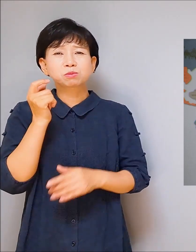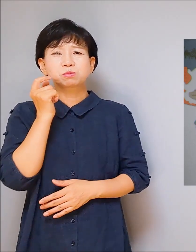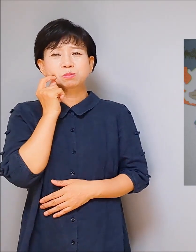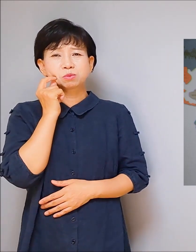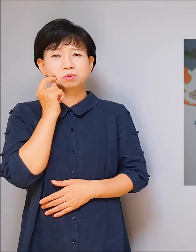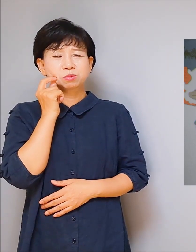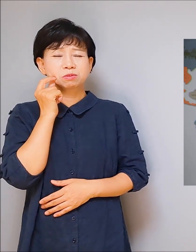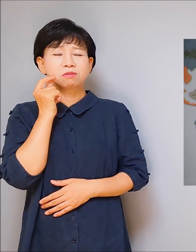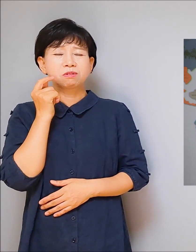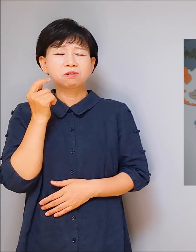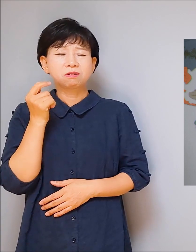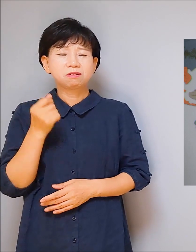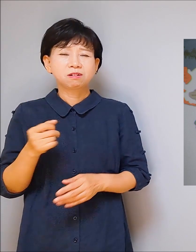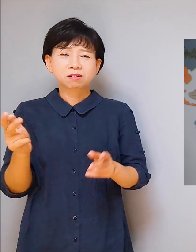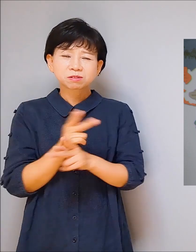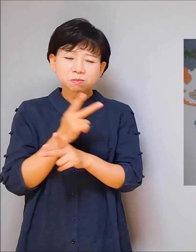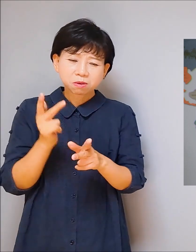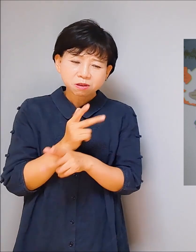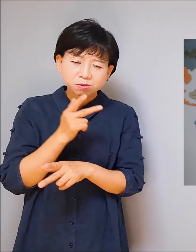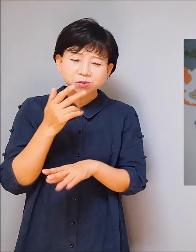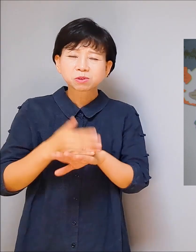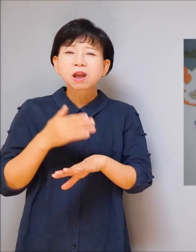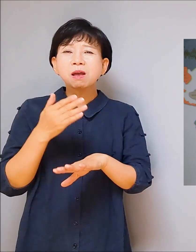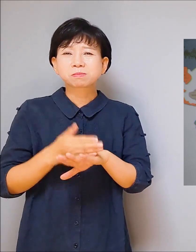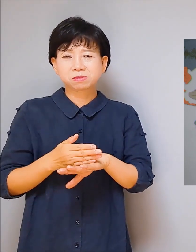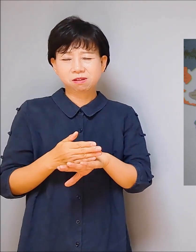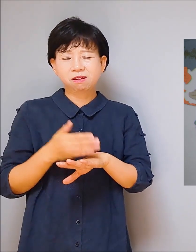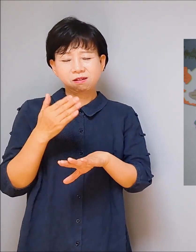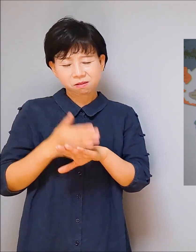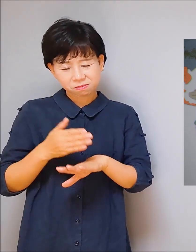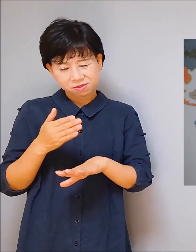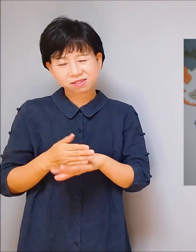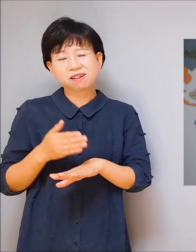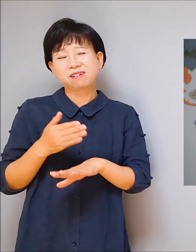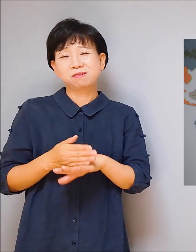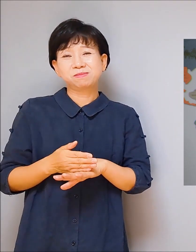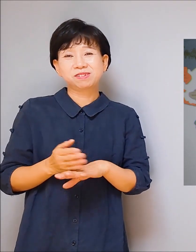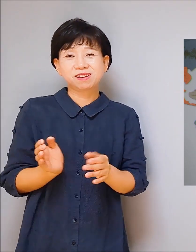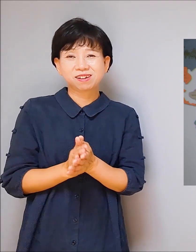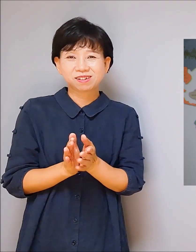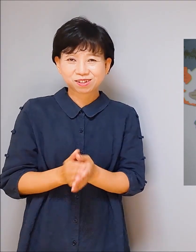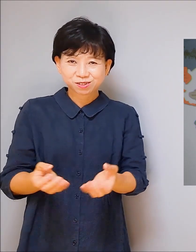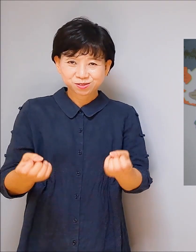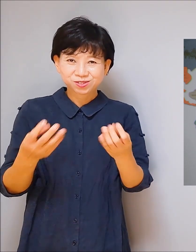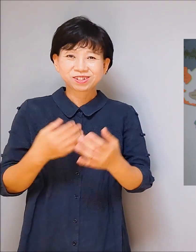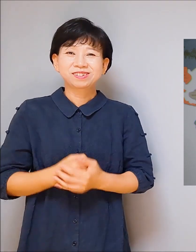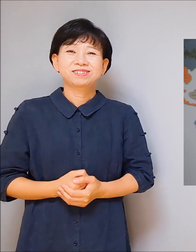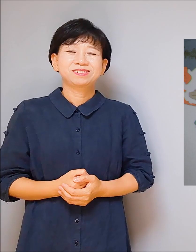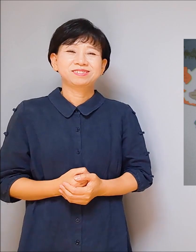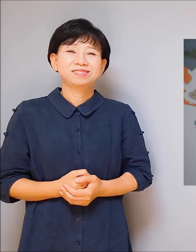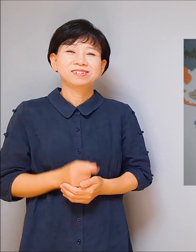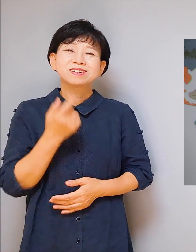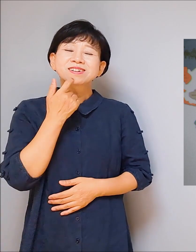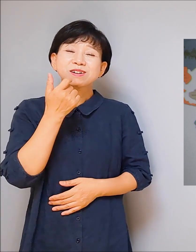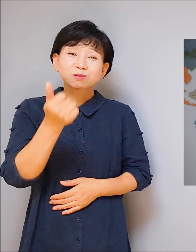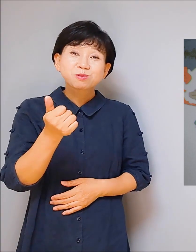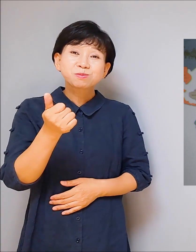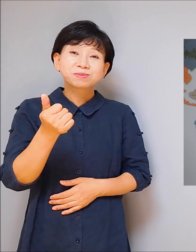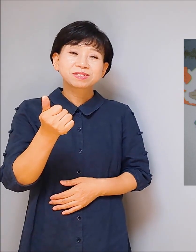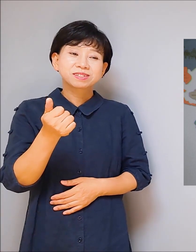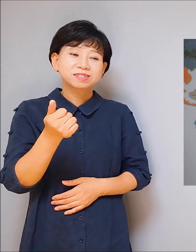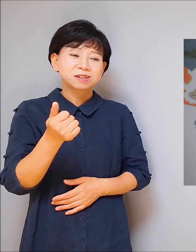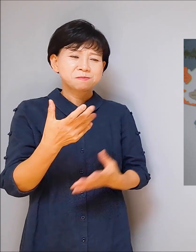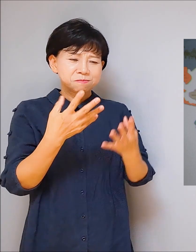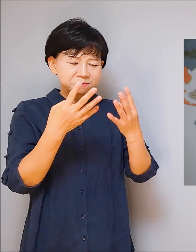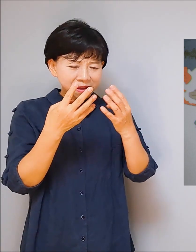거죠. 할렐루야. 매주 감사주일이에요. 보세요. 야곱이요 굳이 대가족과 그